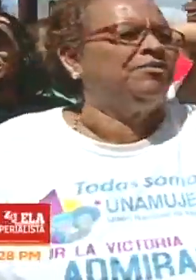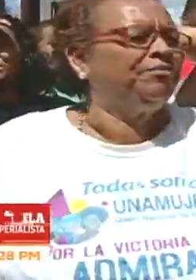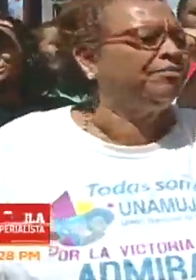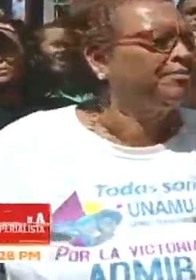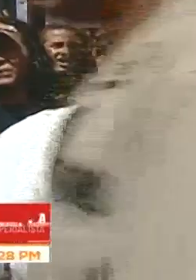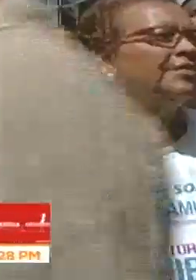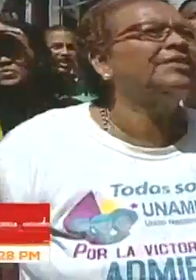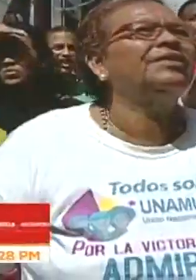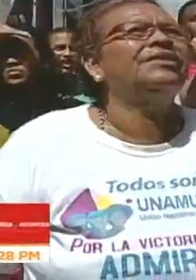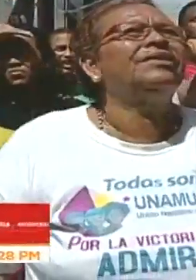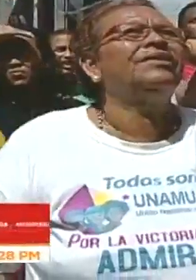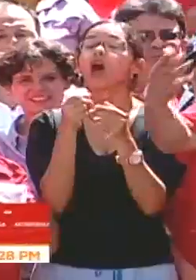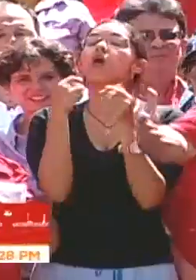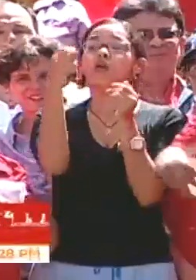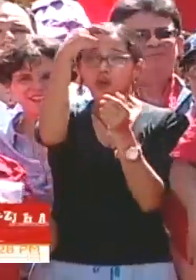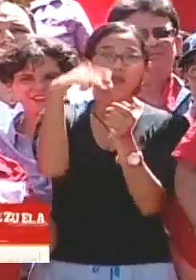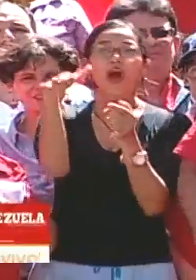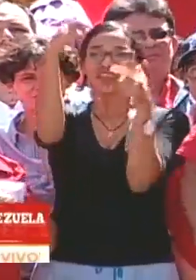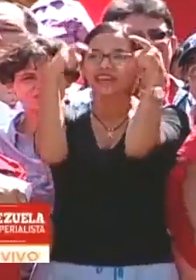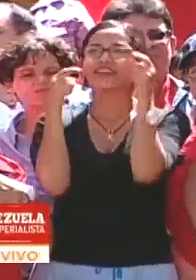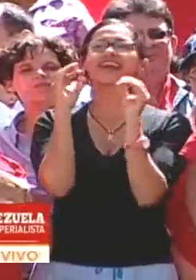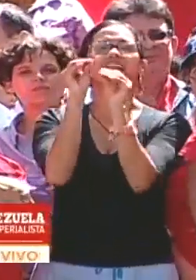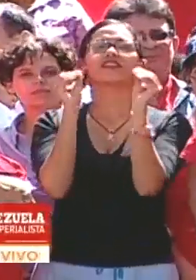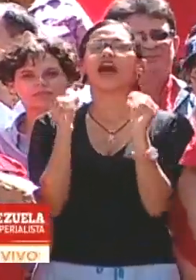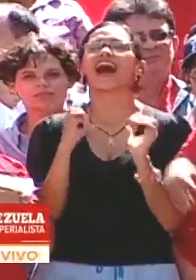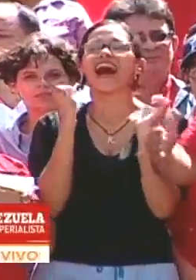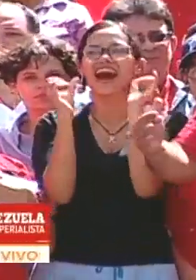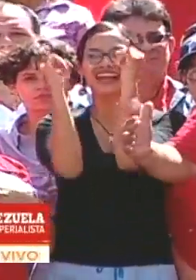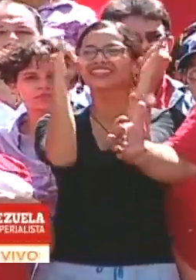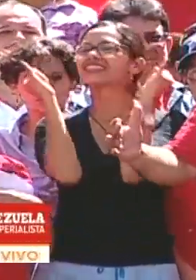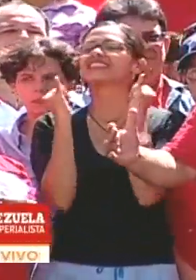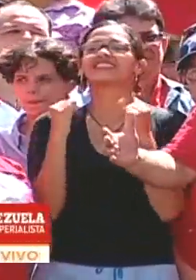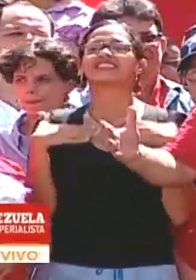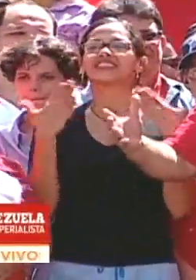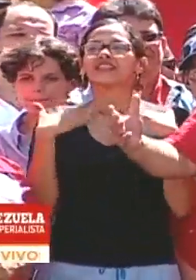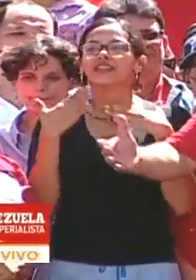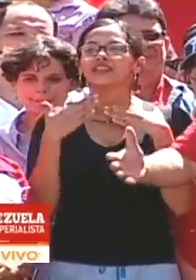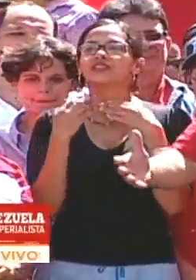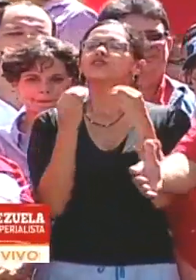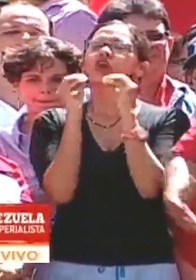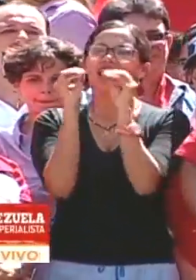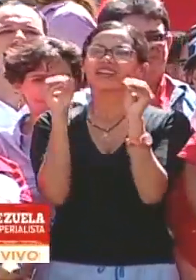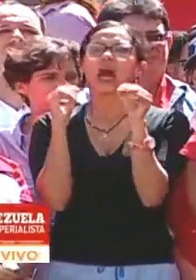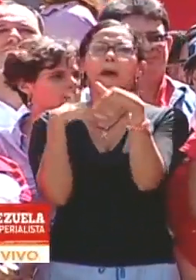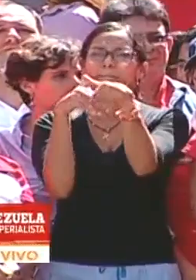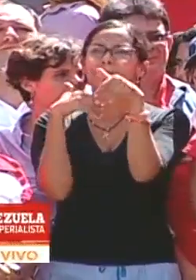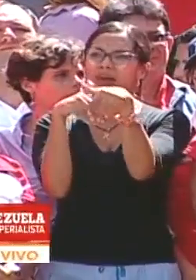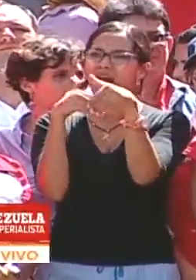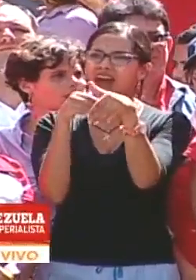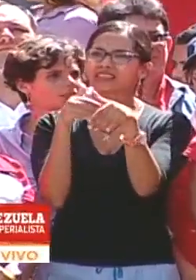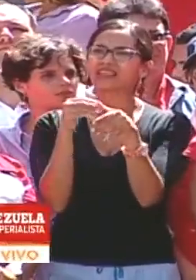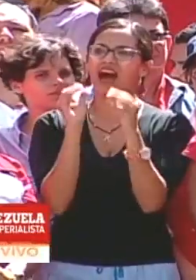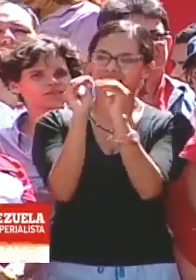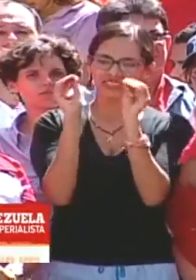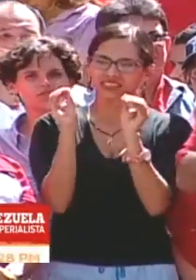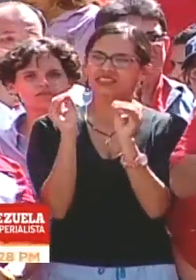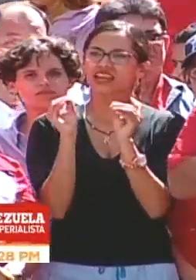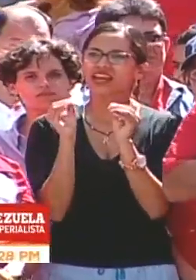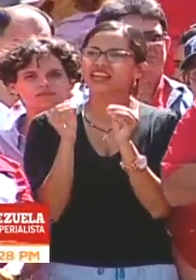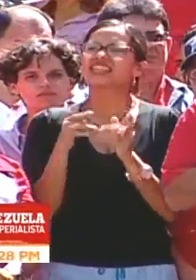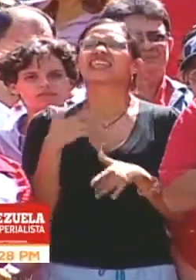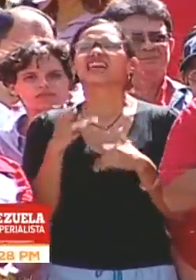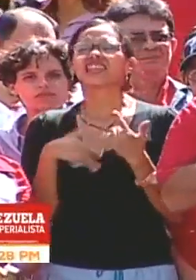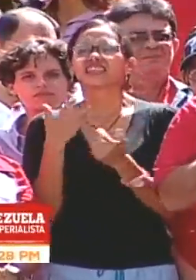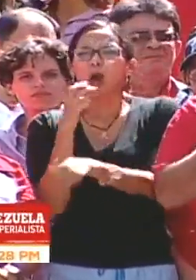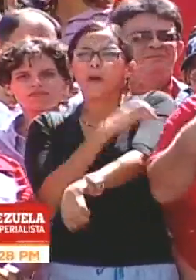Donde el pueblo chavista convoca es a la alegría. Yo le decía a los compañeros que veníamos marchando ahí, que